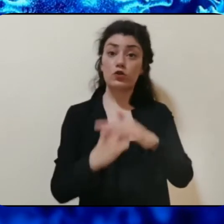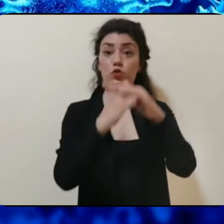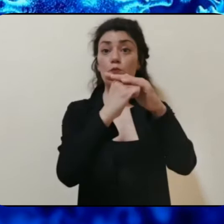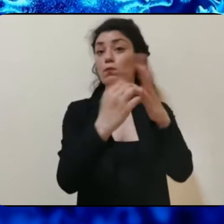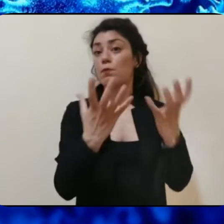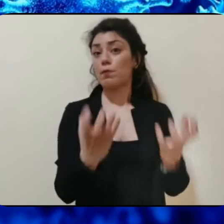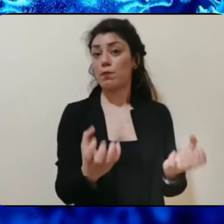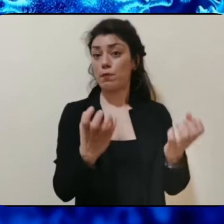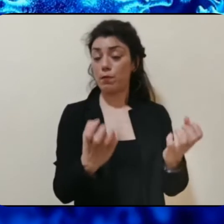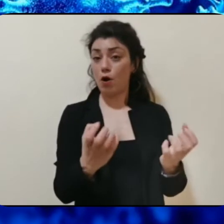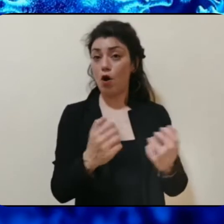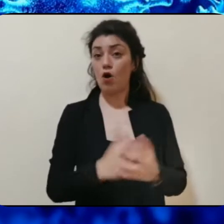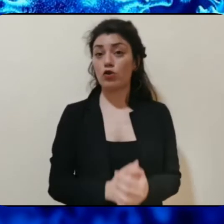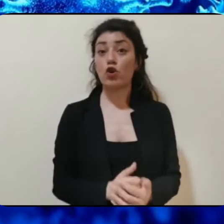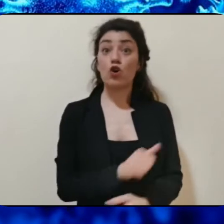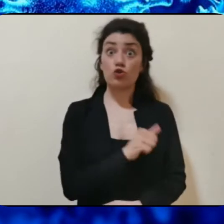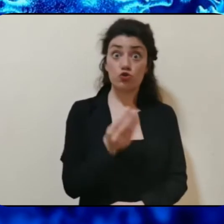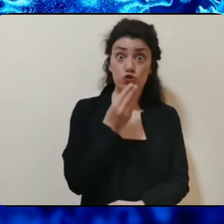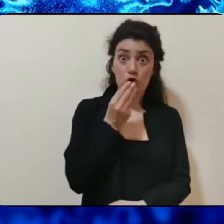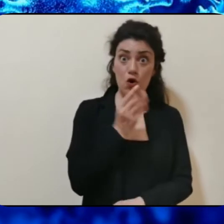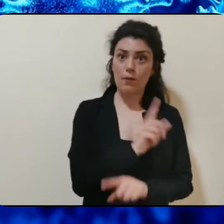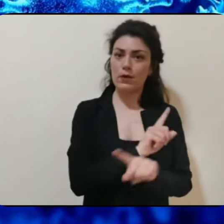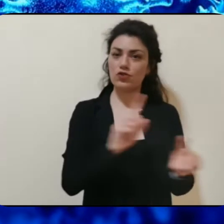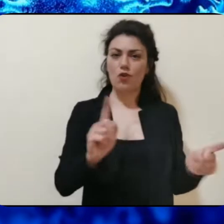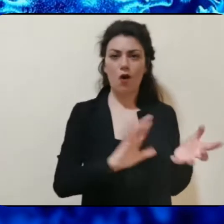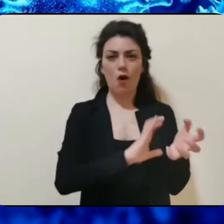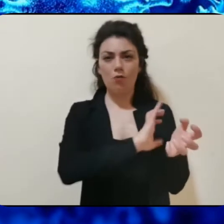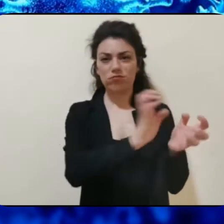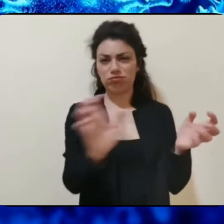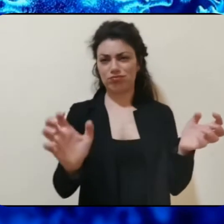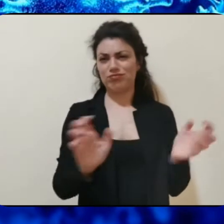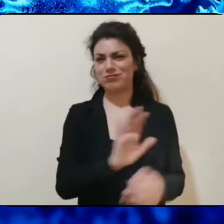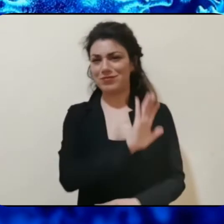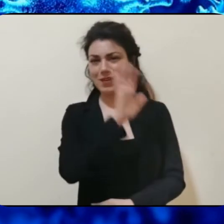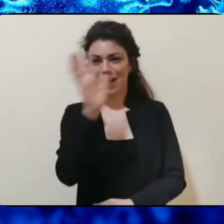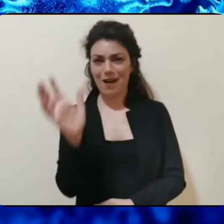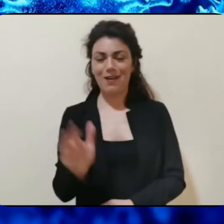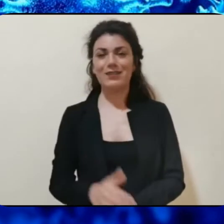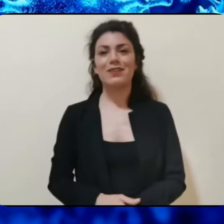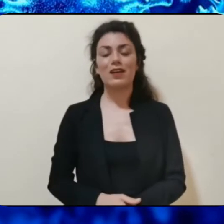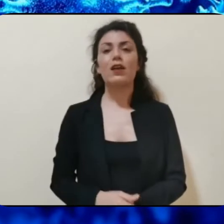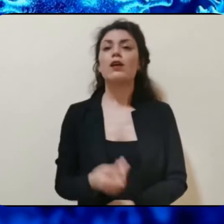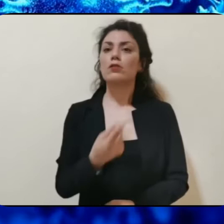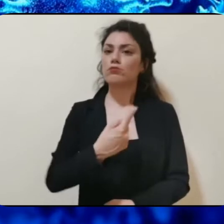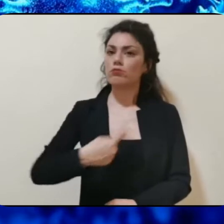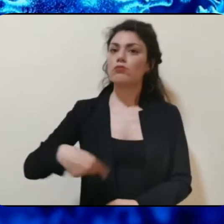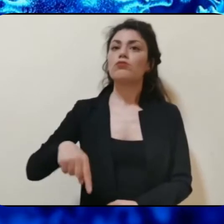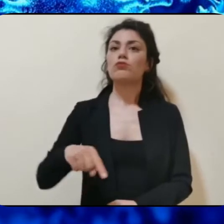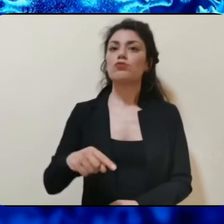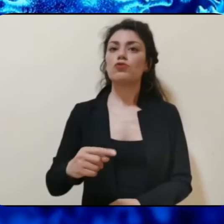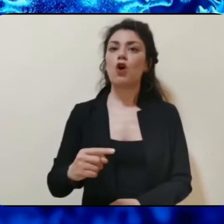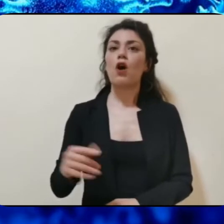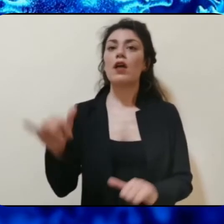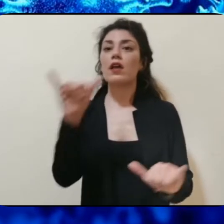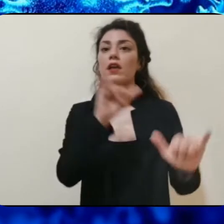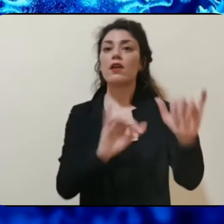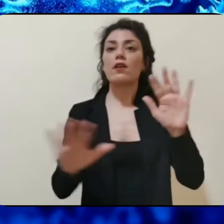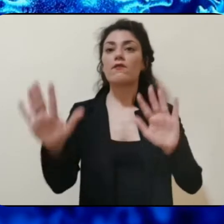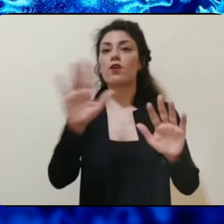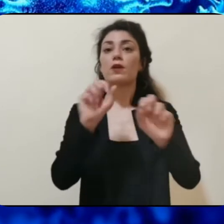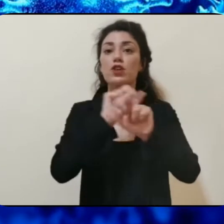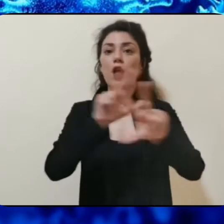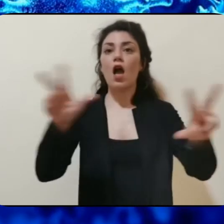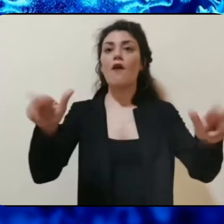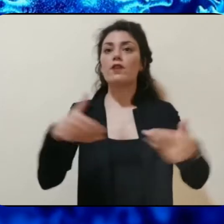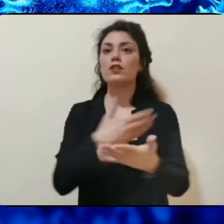solo attraverso questo supporto, diciamo, alimentare di beni di prima necessità. Quindi puntualmente verrete informati perché si aggira tutto